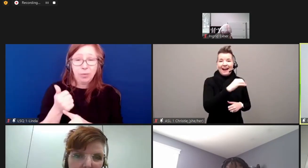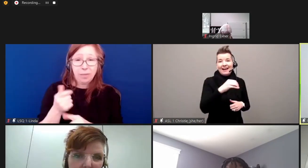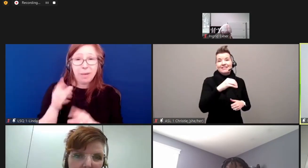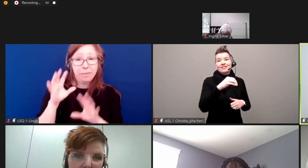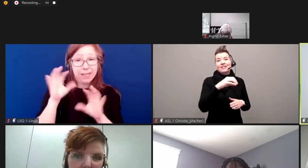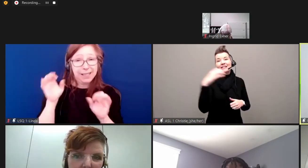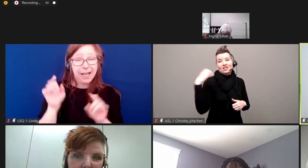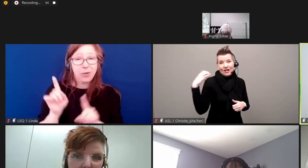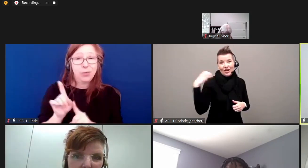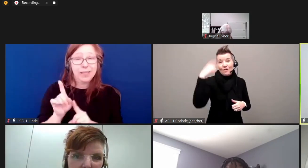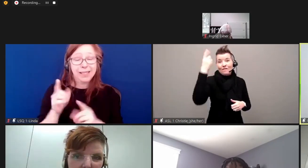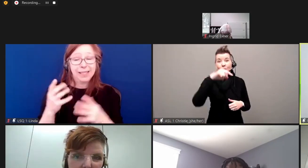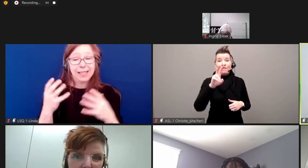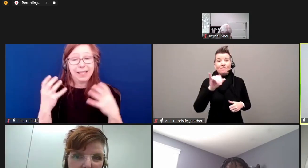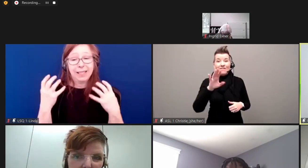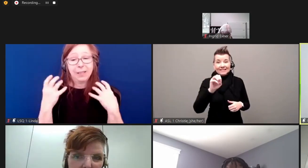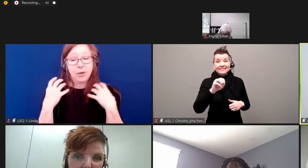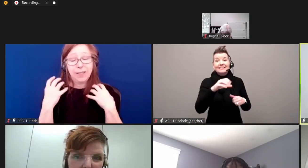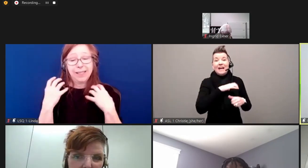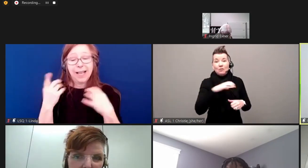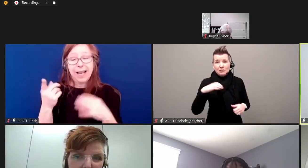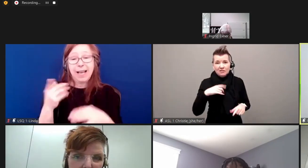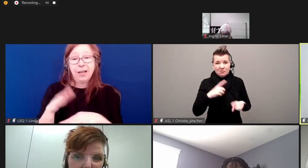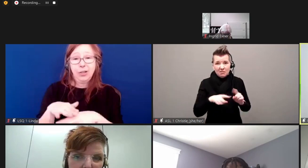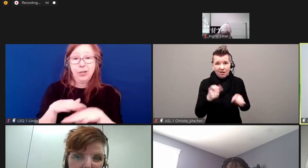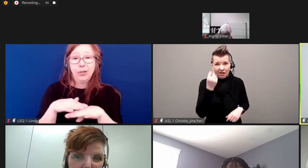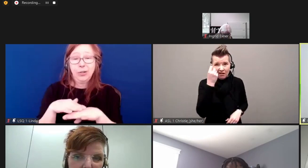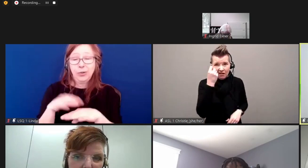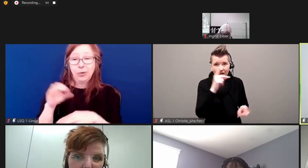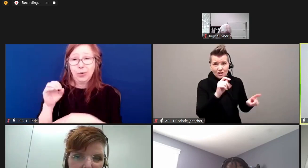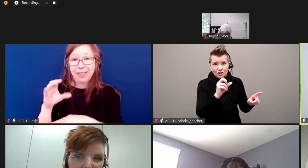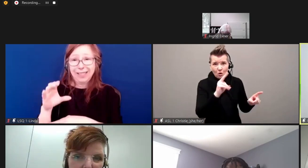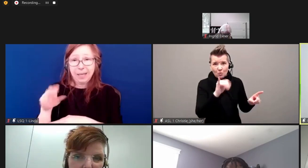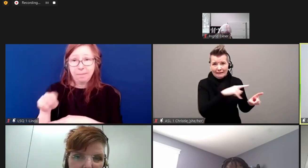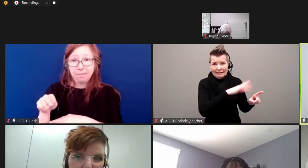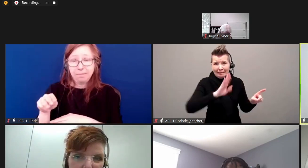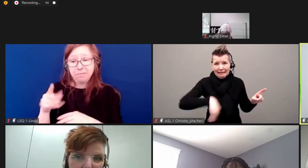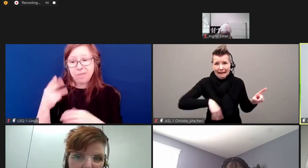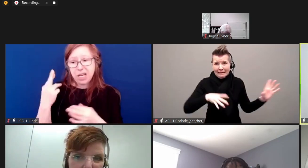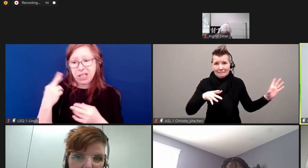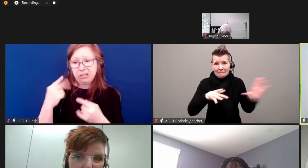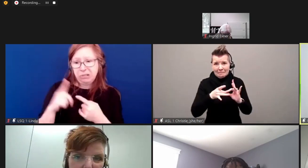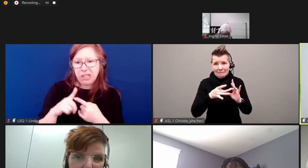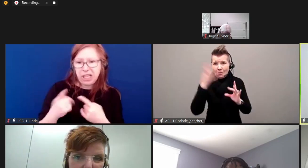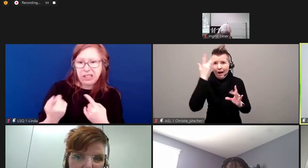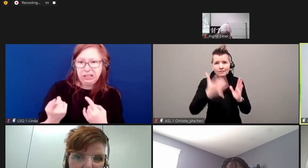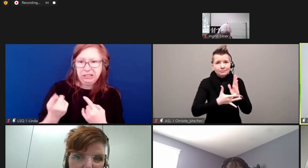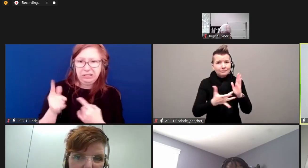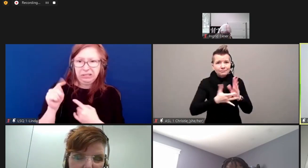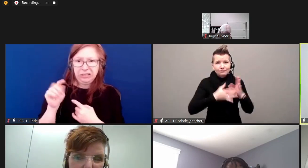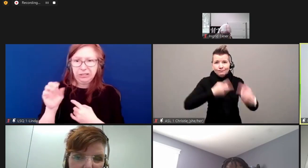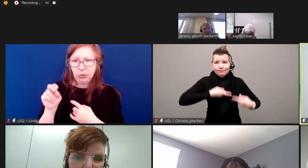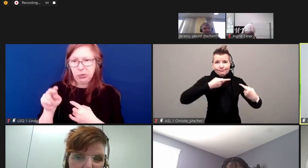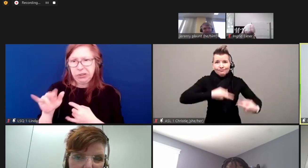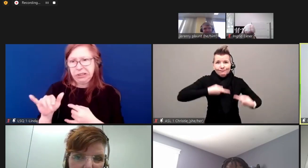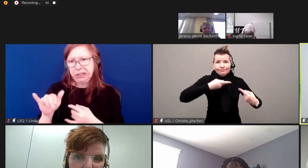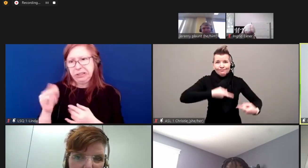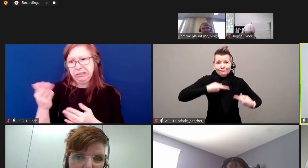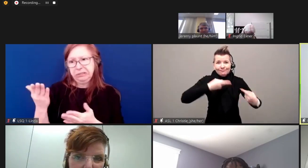président du conseil consultatif de CN, mais pour des raisons techniques, Tony est en